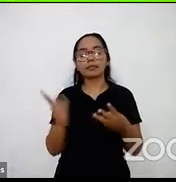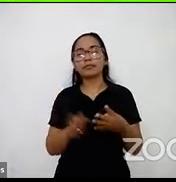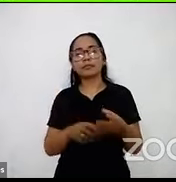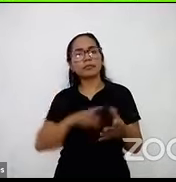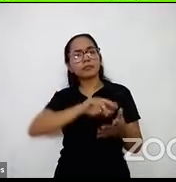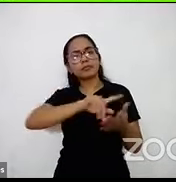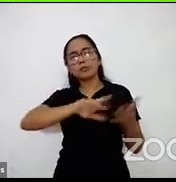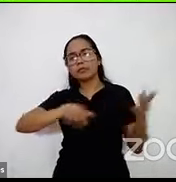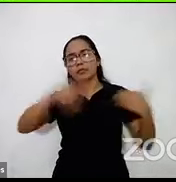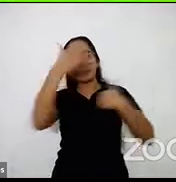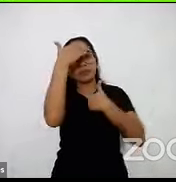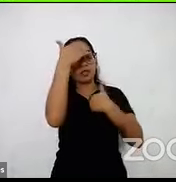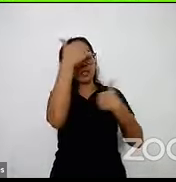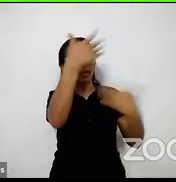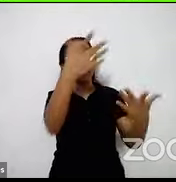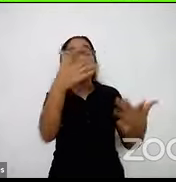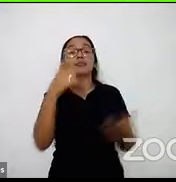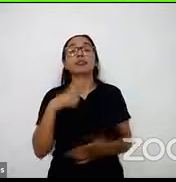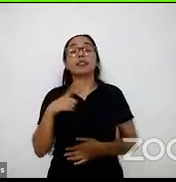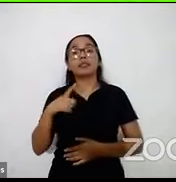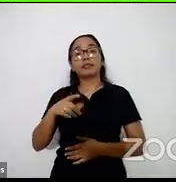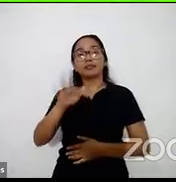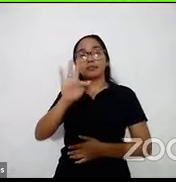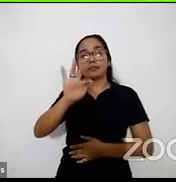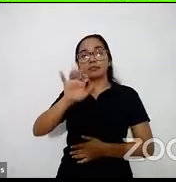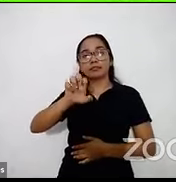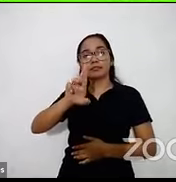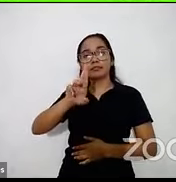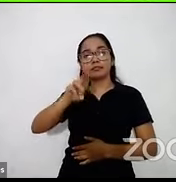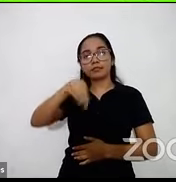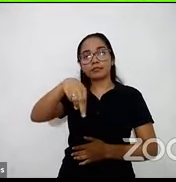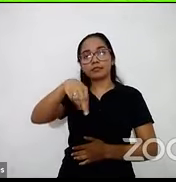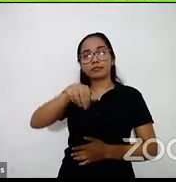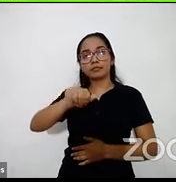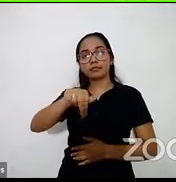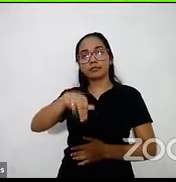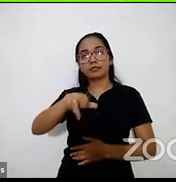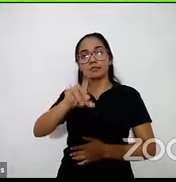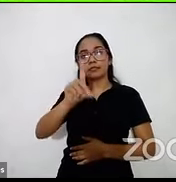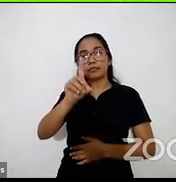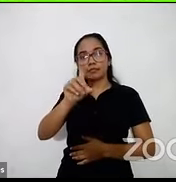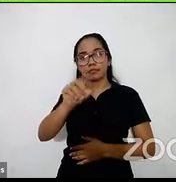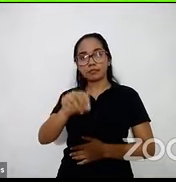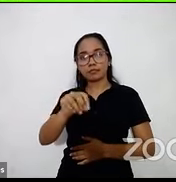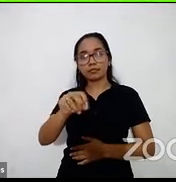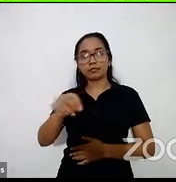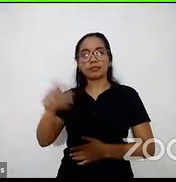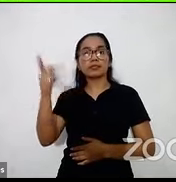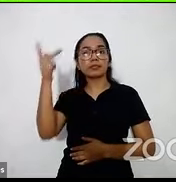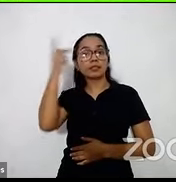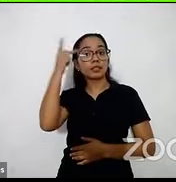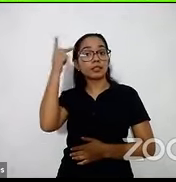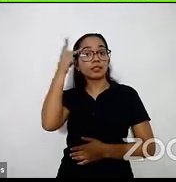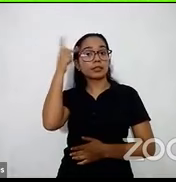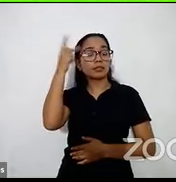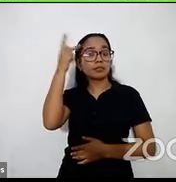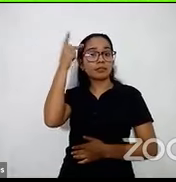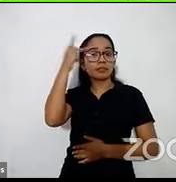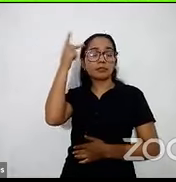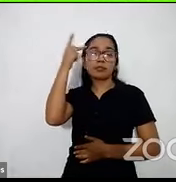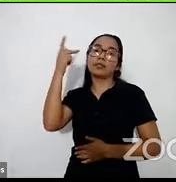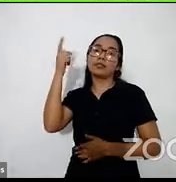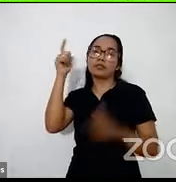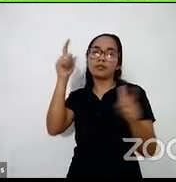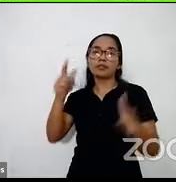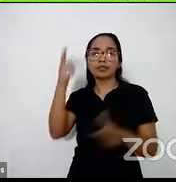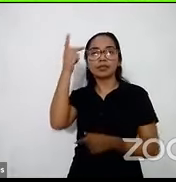todas. Fernando Ferrari está aqui conosco, nosso co-deputado estadual, lá em São Paulo, da bancada ativista. Fernando, a